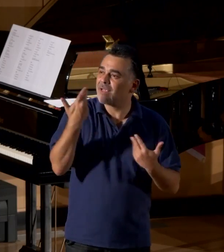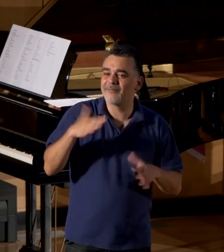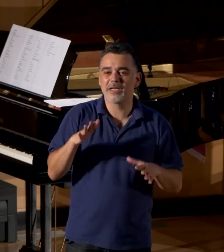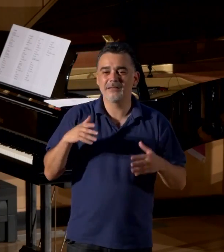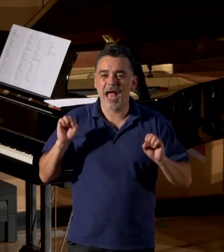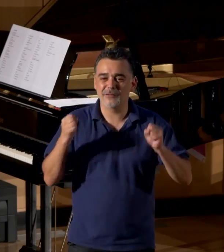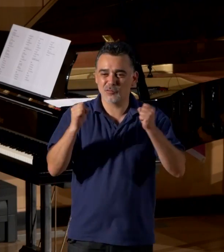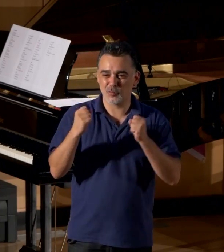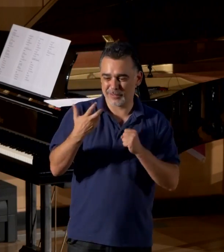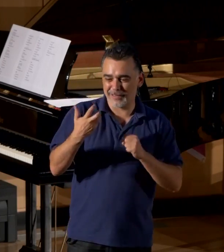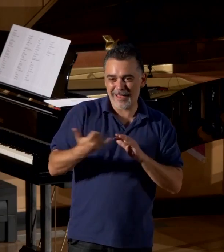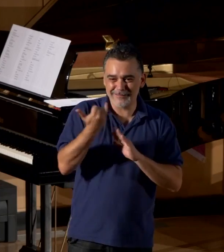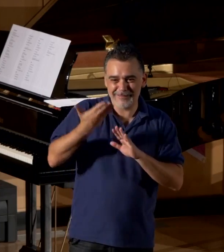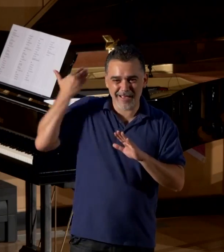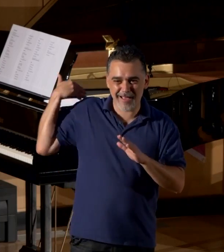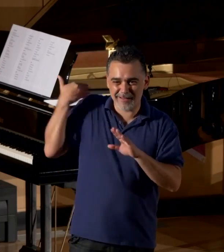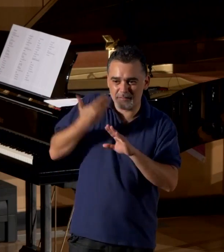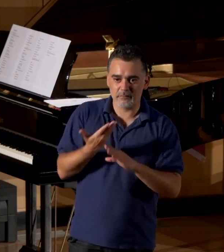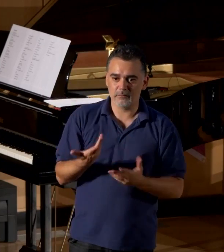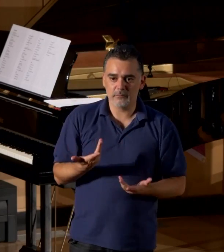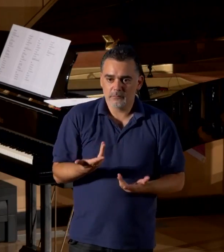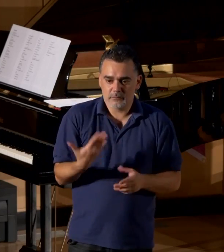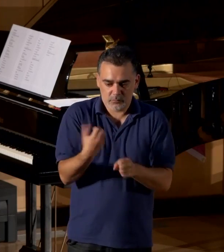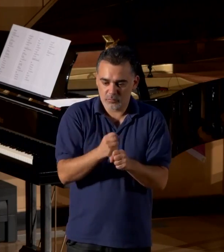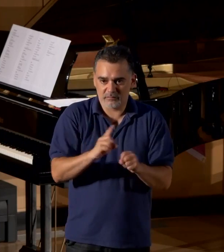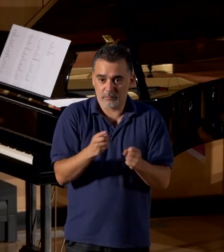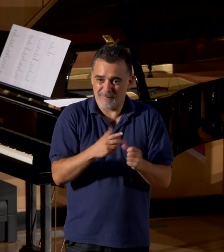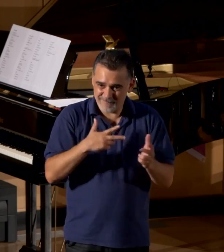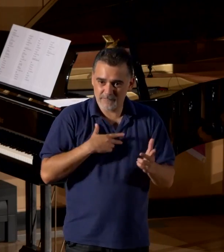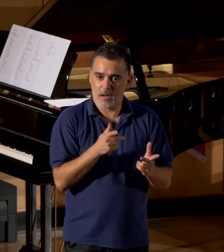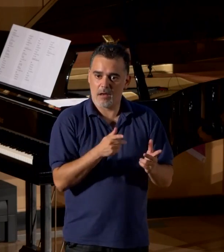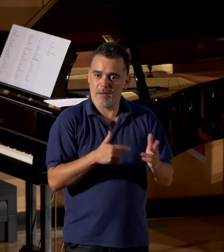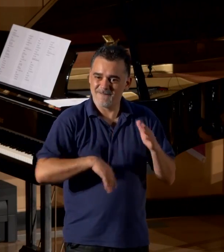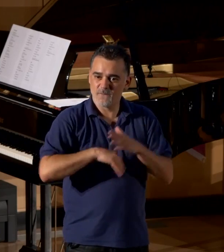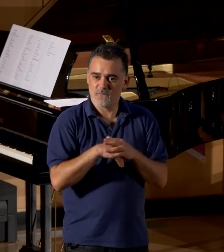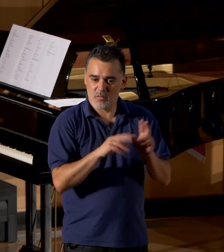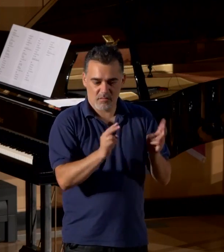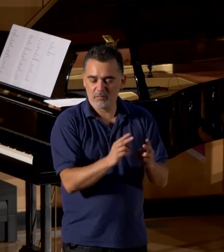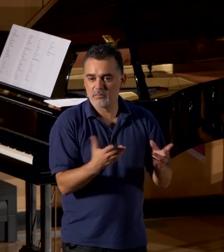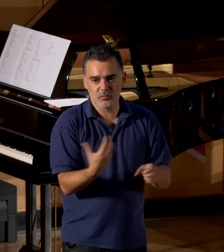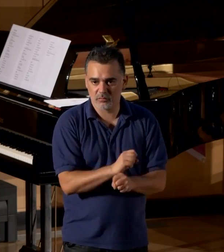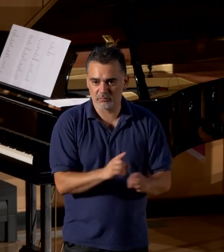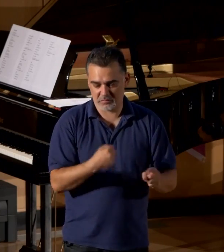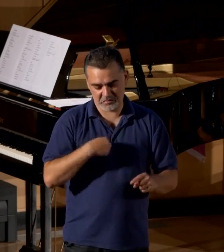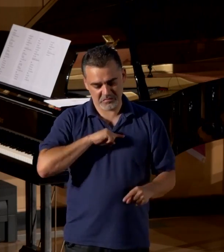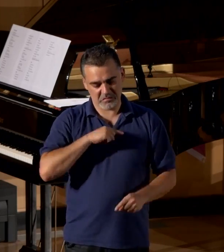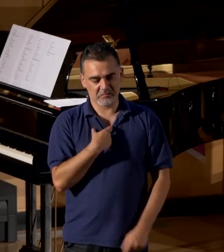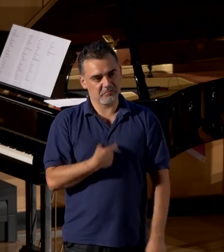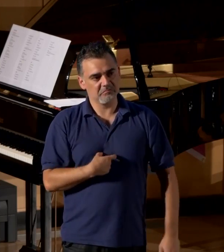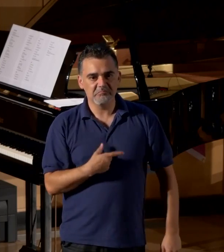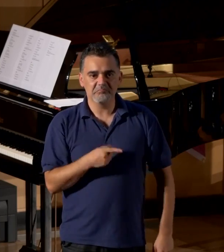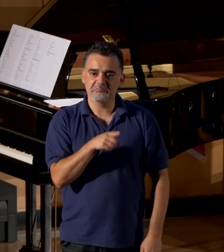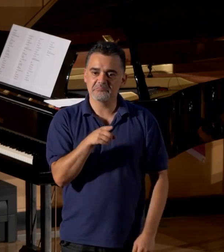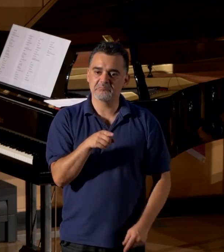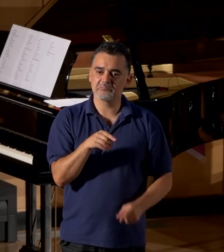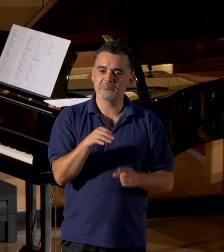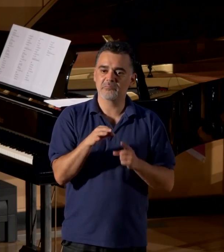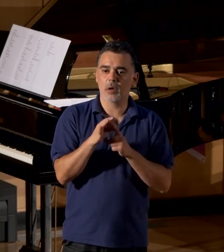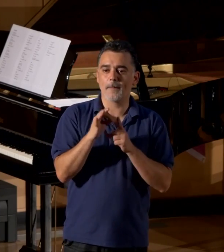letzten 30 Jahren. Auch uns im BMG und mich persönlich haben die Ergebnisse von den positiven Stimmen, also